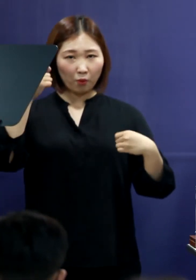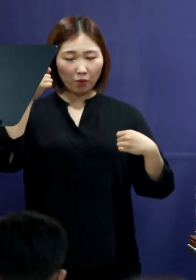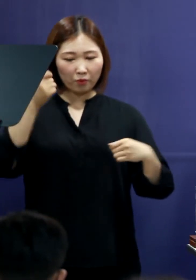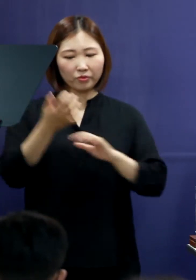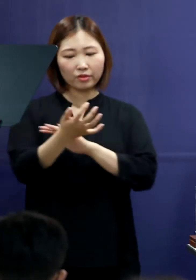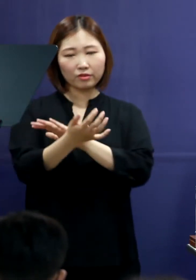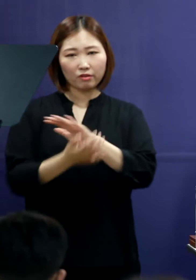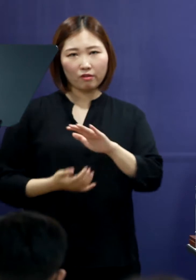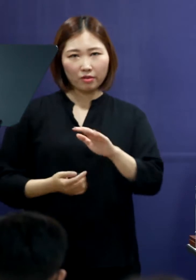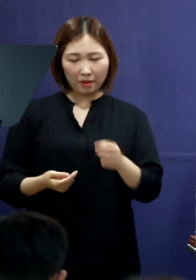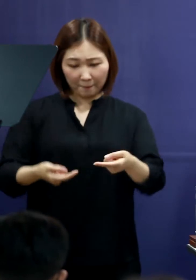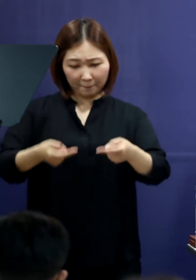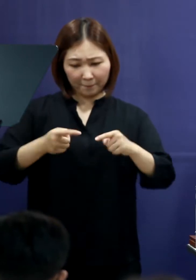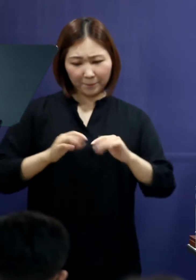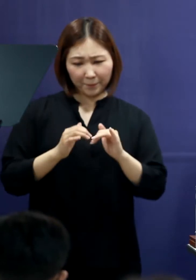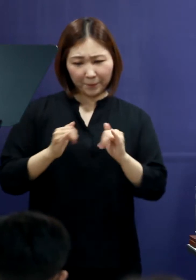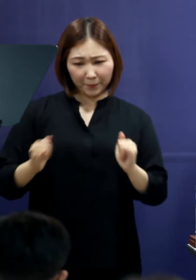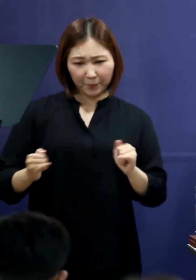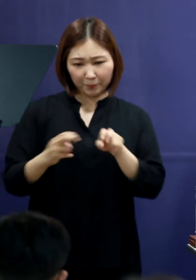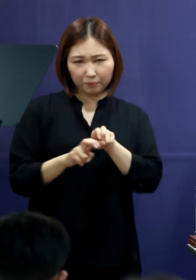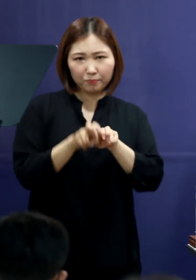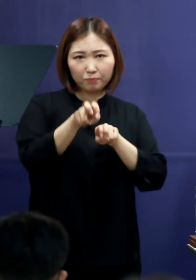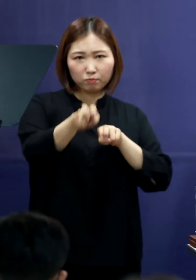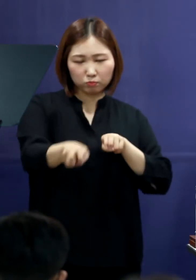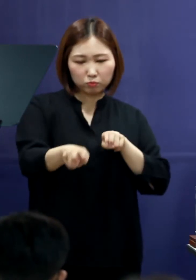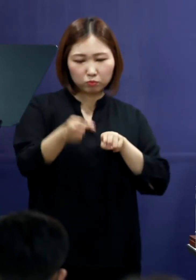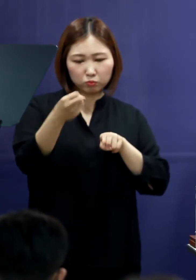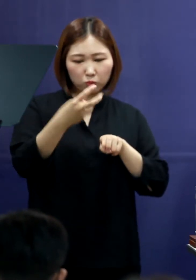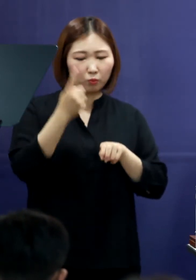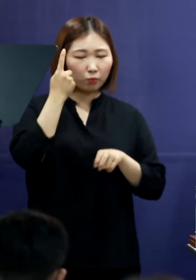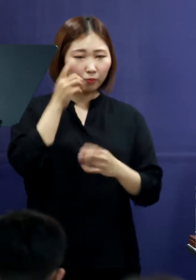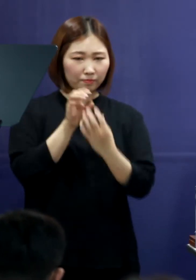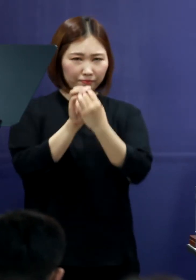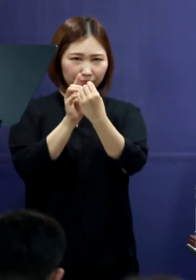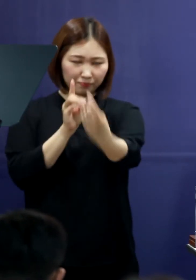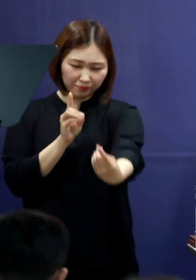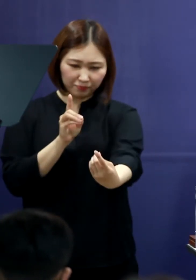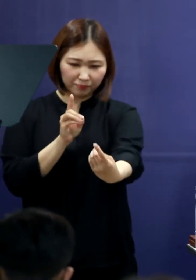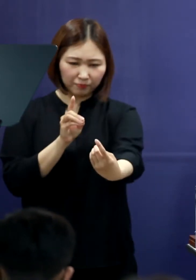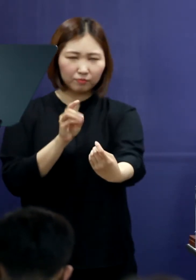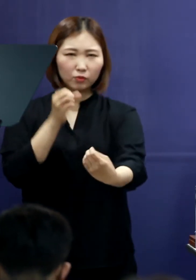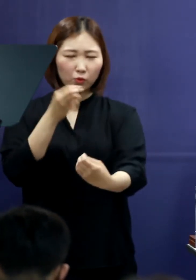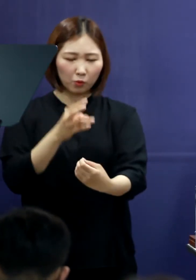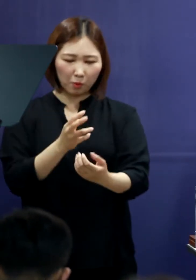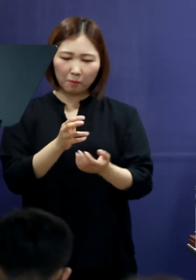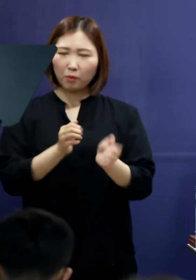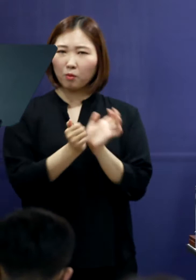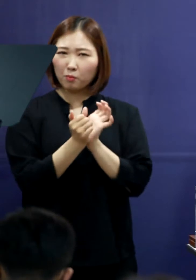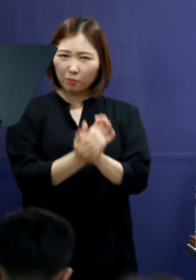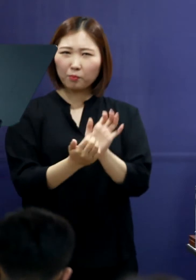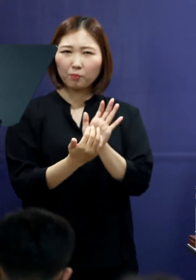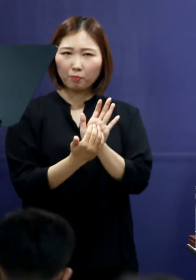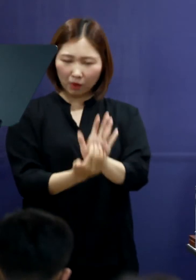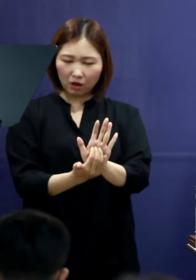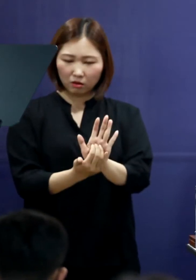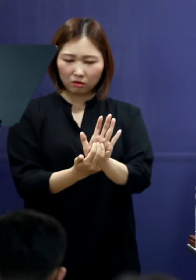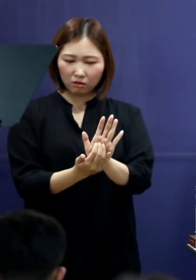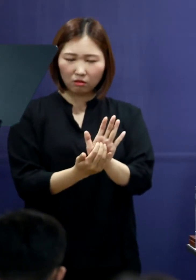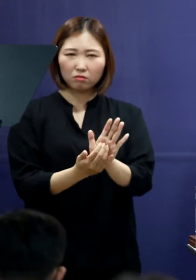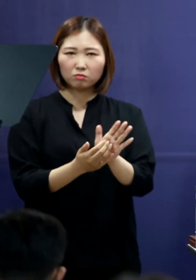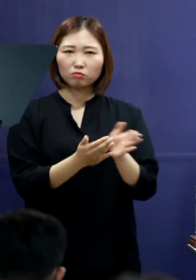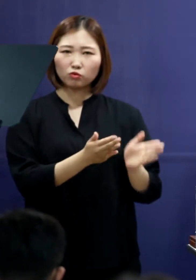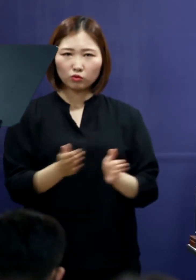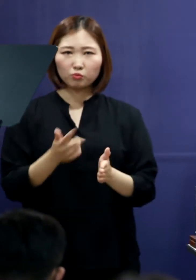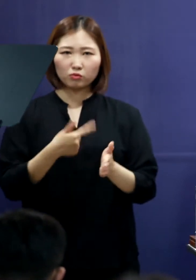거리두기라든지 QR코드 활용한 입장객 명부 확보 등 방역 지침을 미리 좀 잘 마련했는데